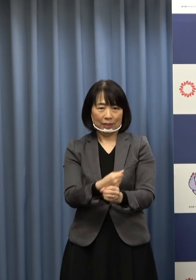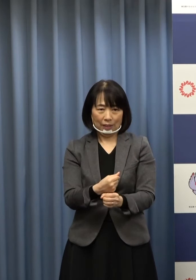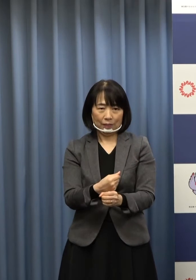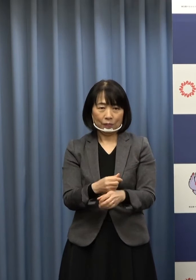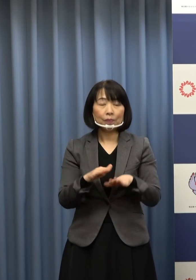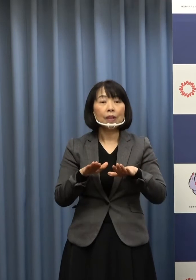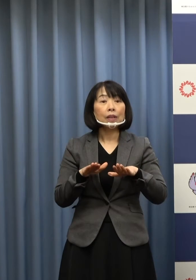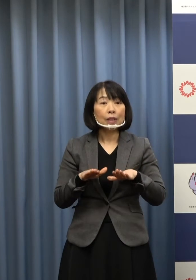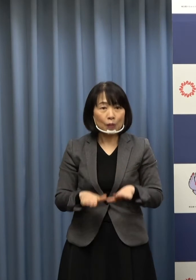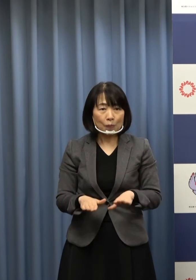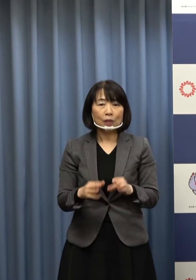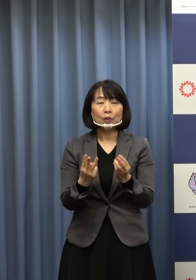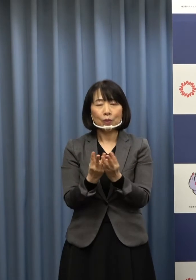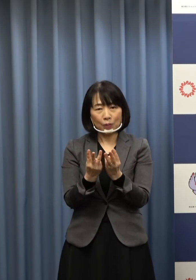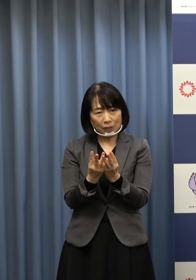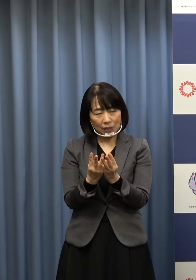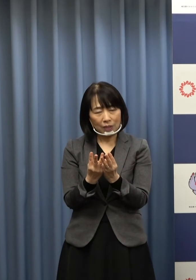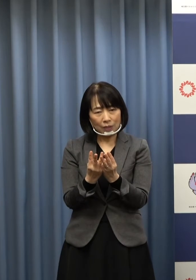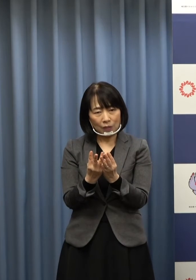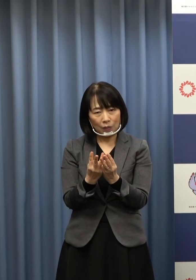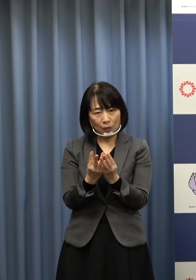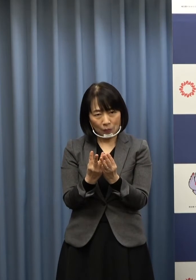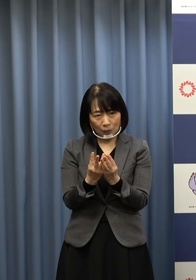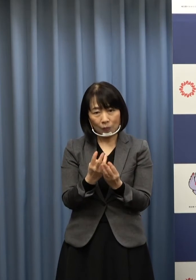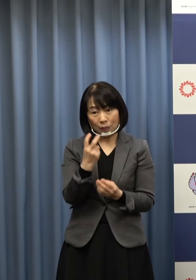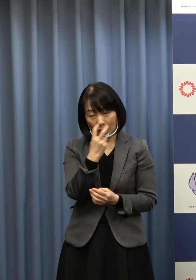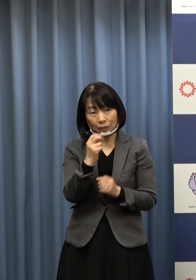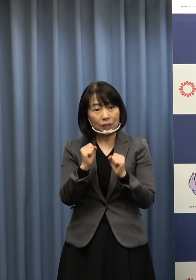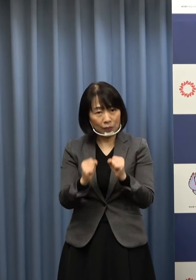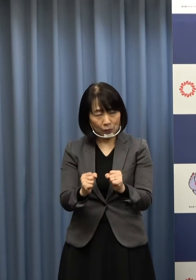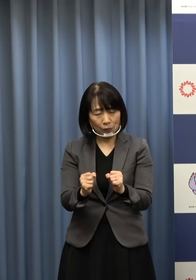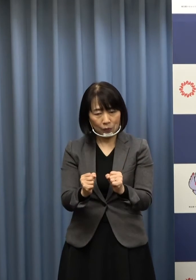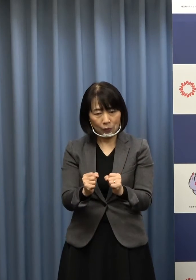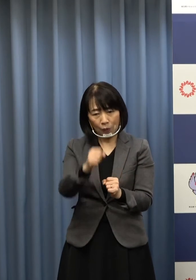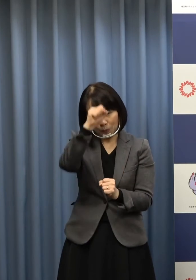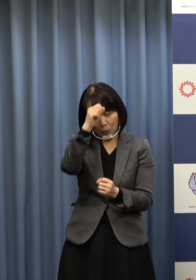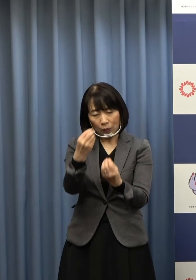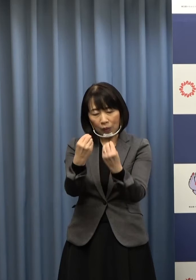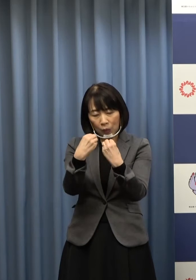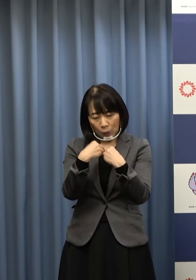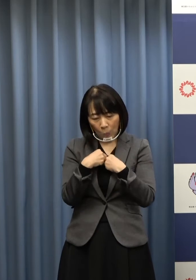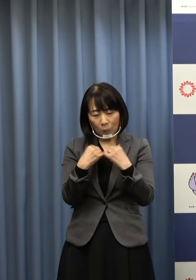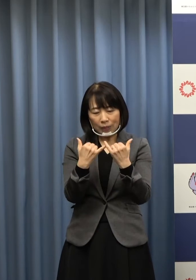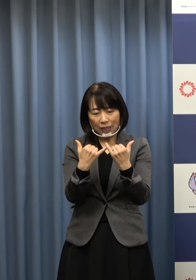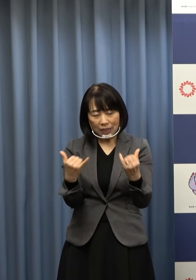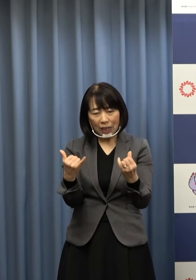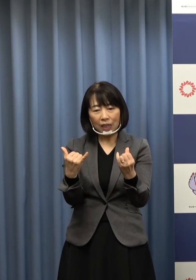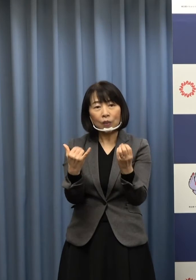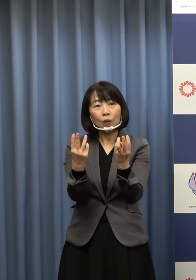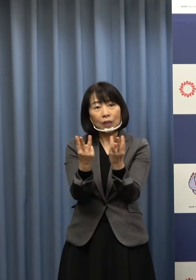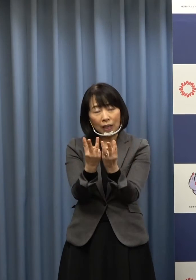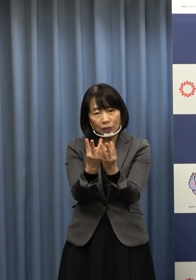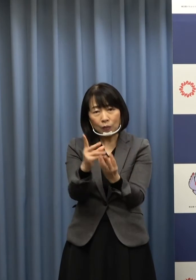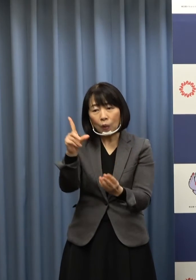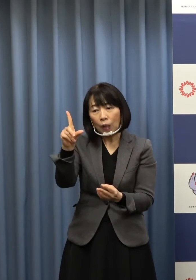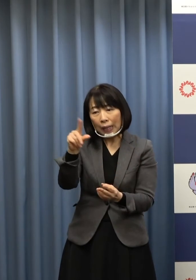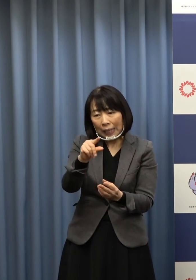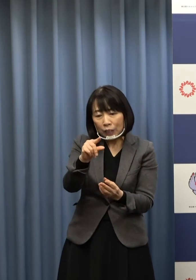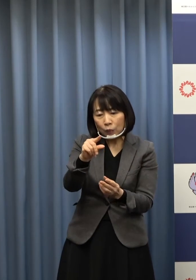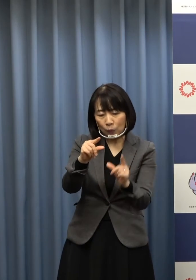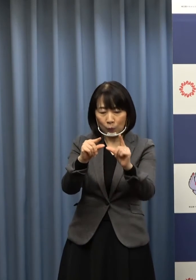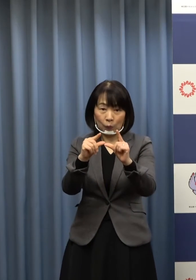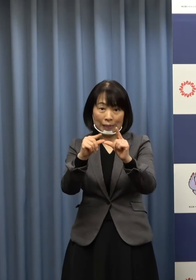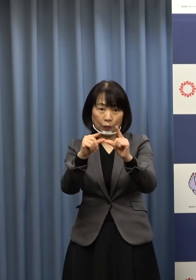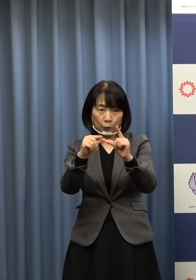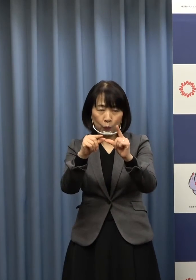と、徐々に、陽性者数の減少の割合は減ってきています。減少の割合